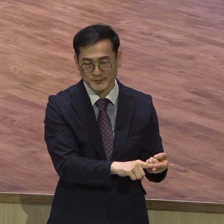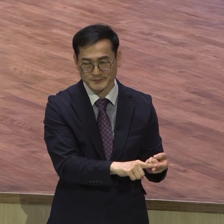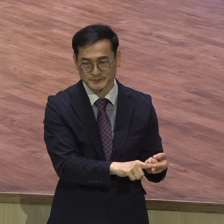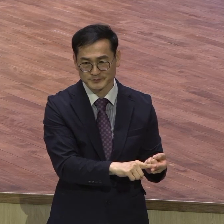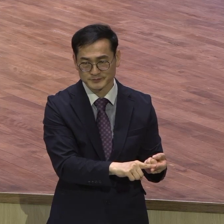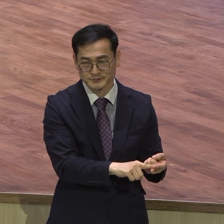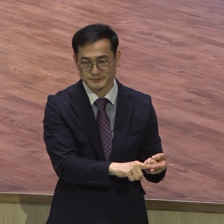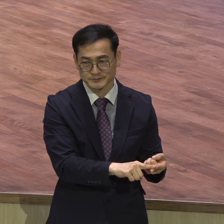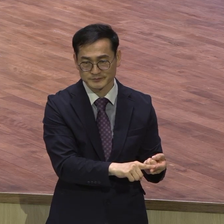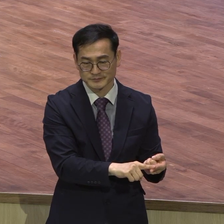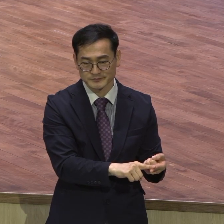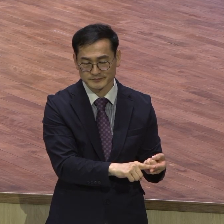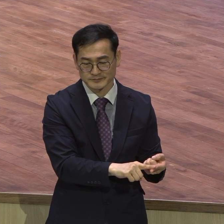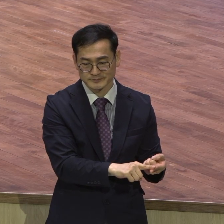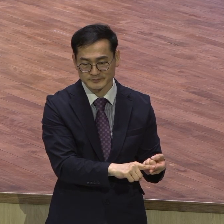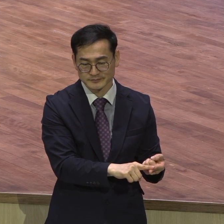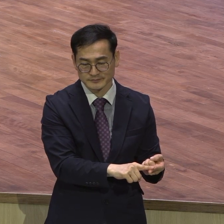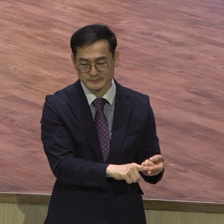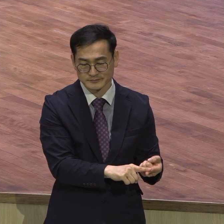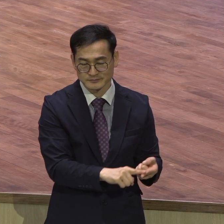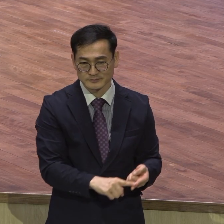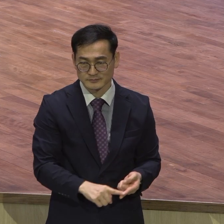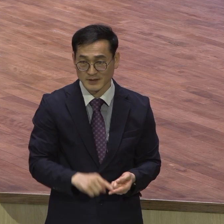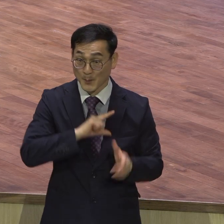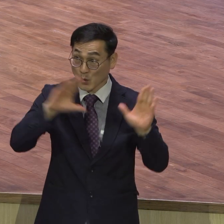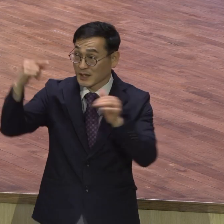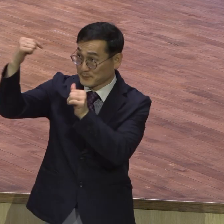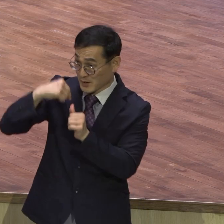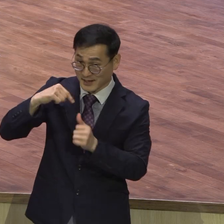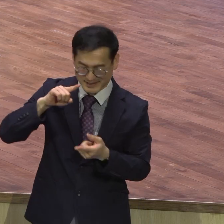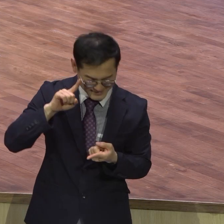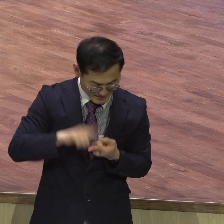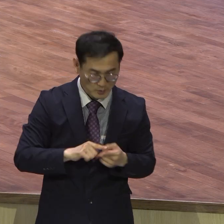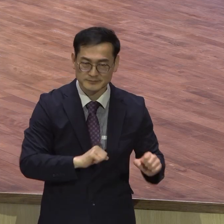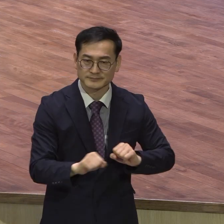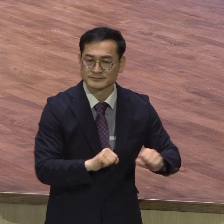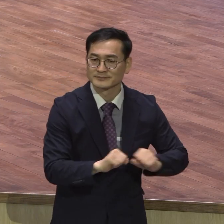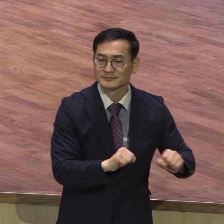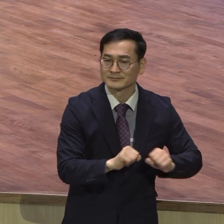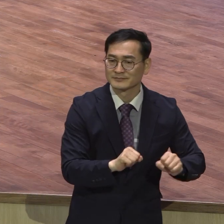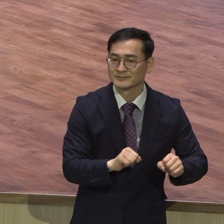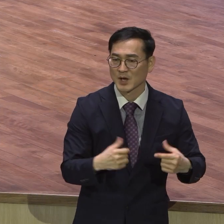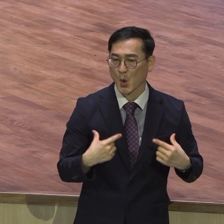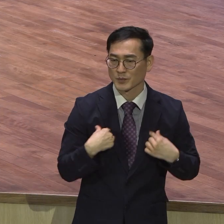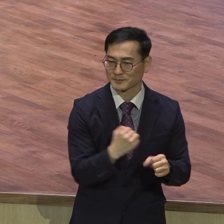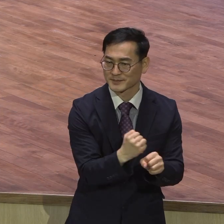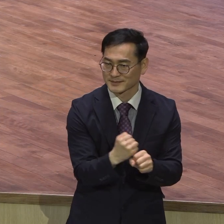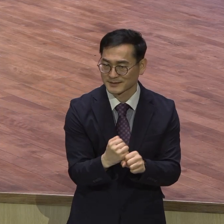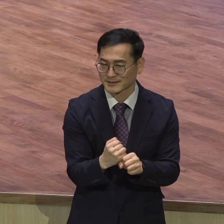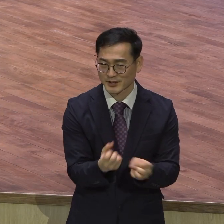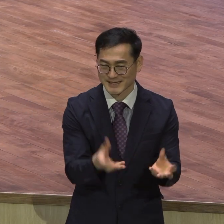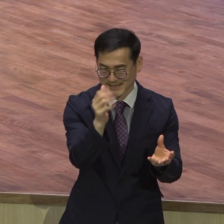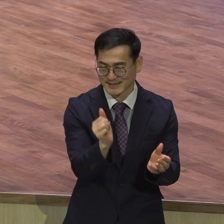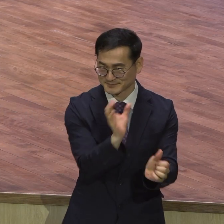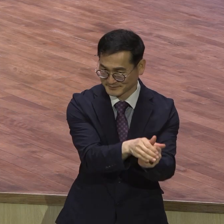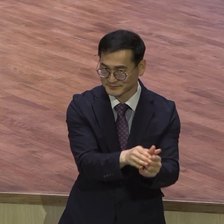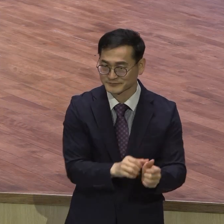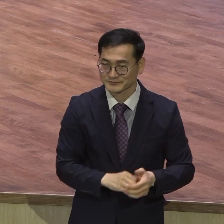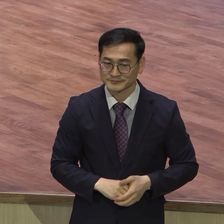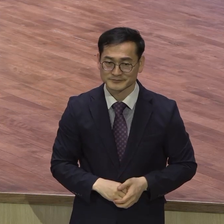하나님께서 모세에게 명령하니까 모세가 그대로 했단 말이에요. 모세가 그래서 제사장을 위임해서 세울 때